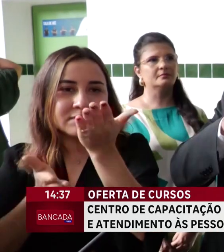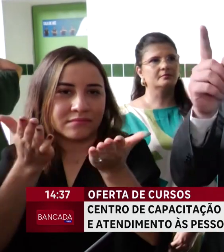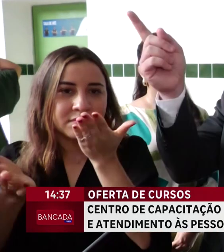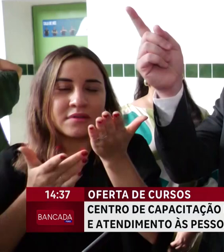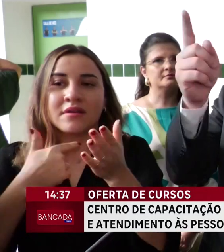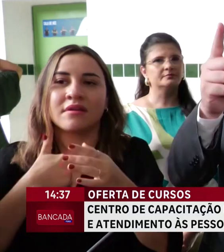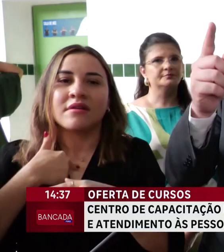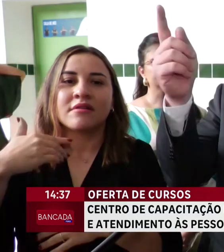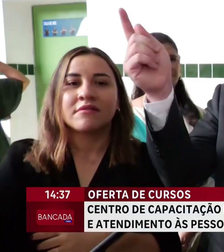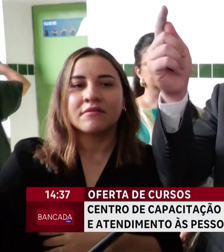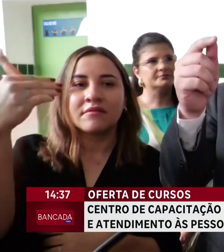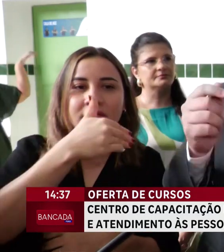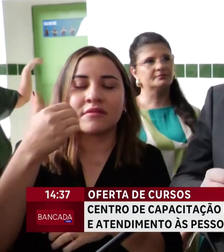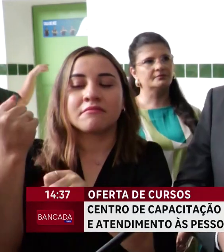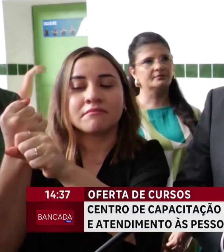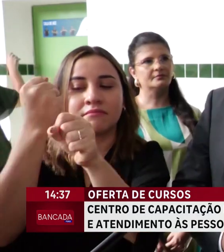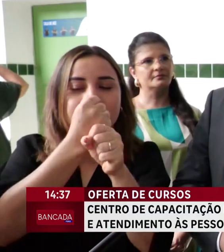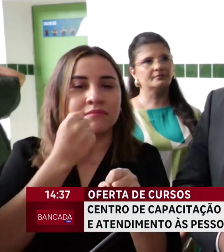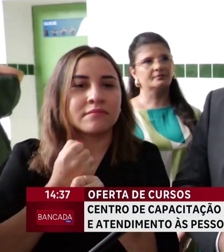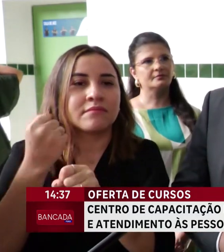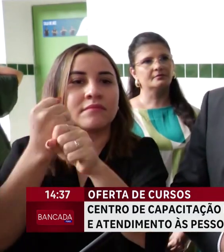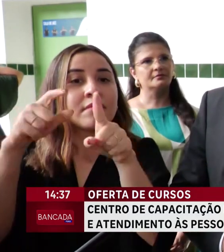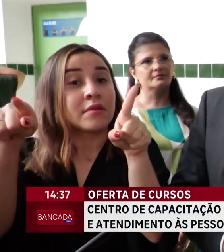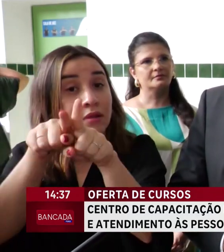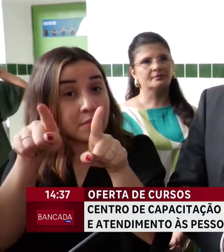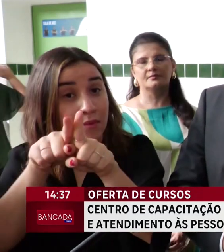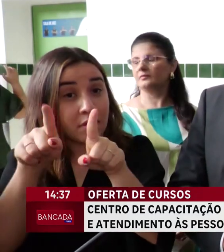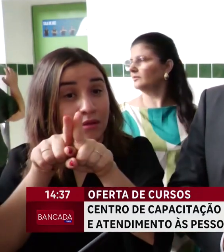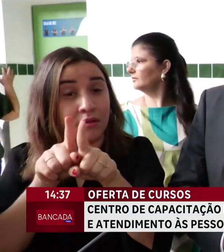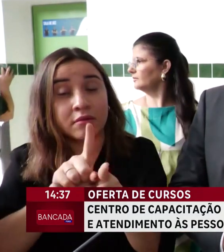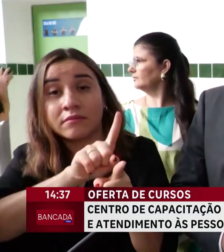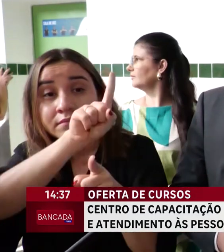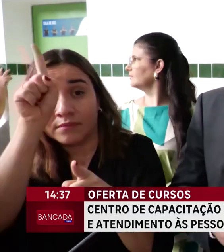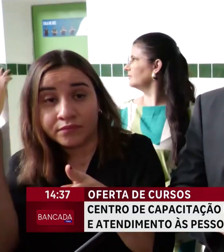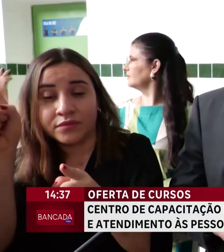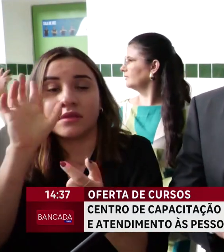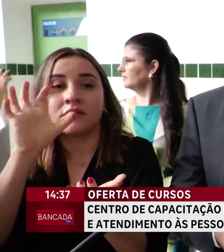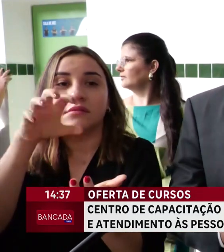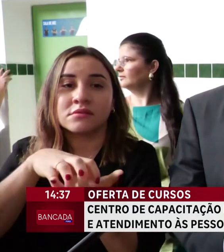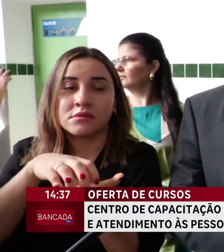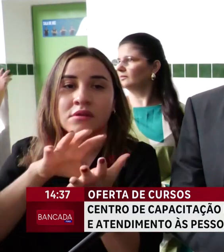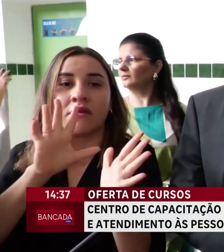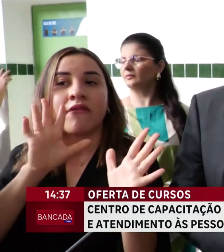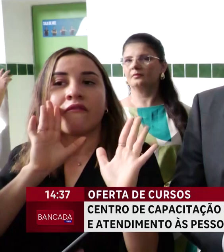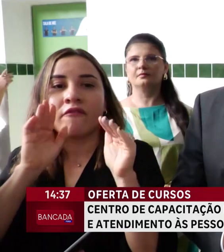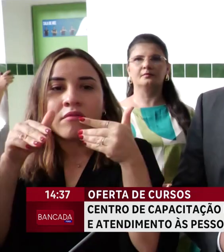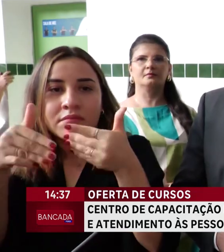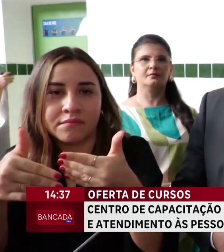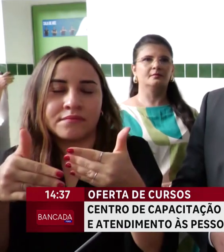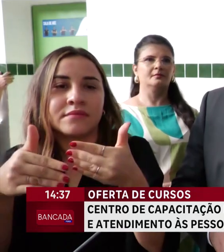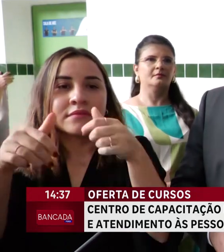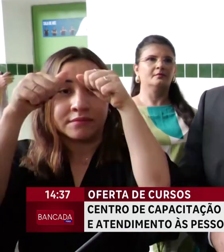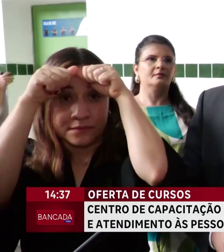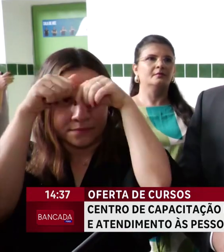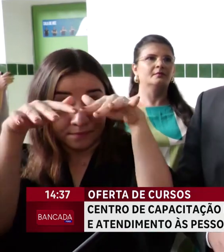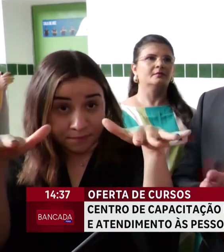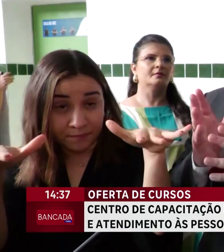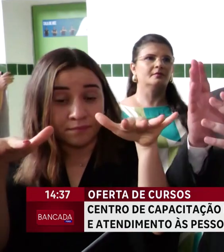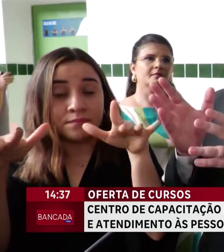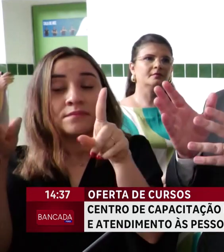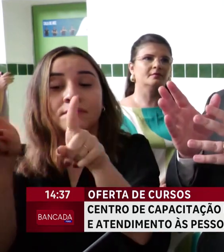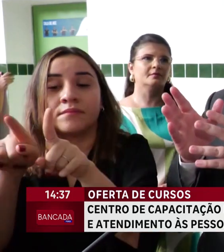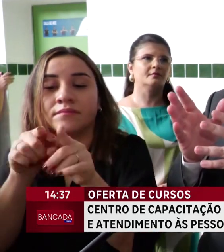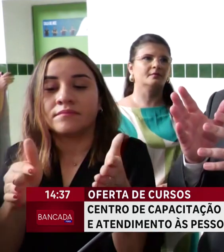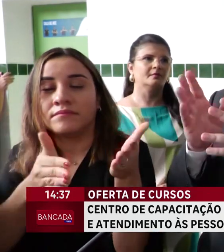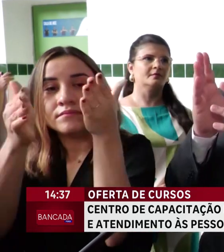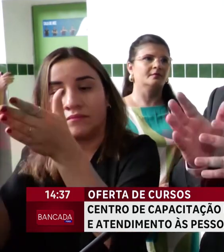para cá ali nas obras, já que estão sendo construídas, do nosso centro especializado do autismo. Ao lado